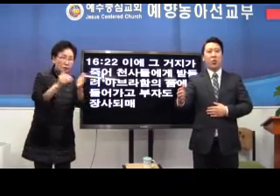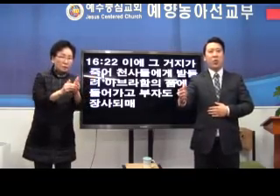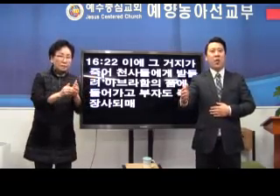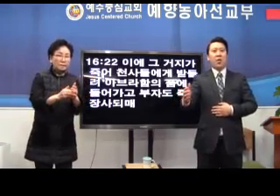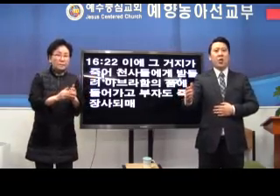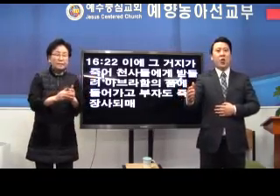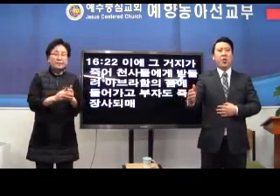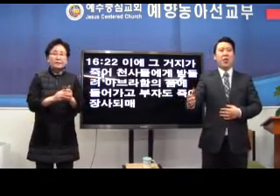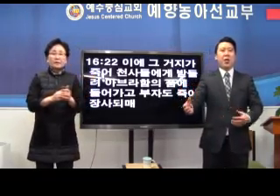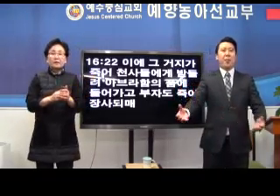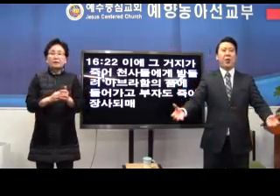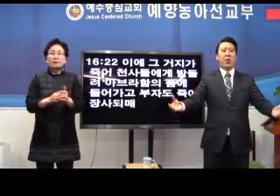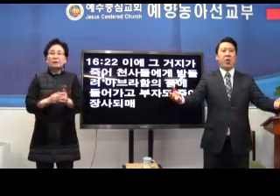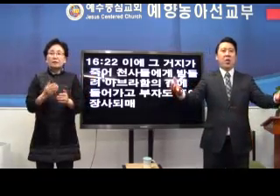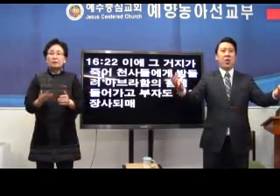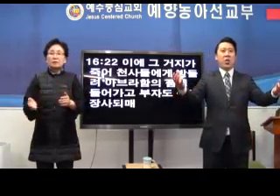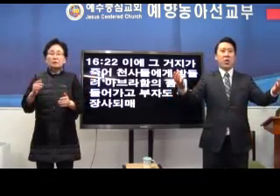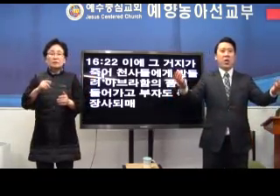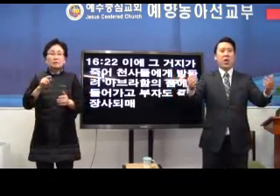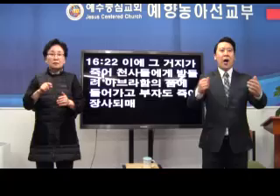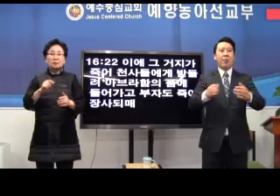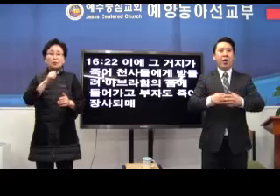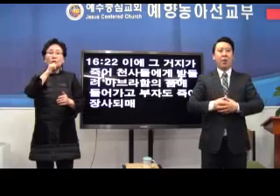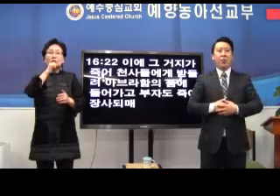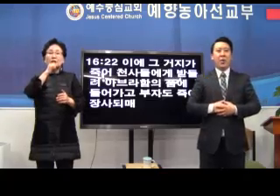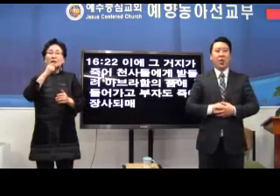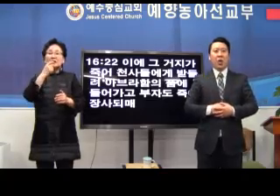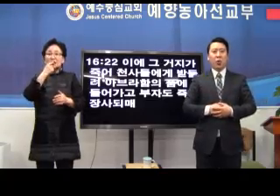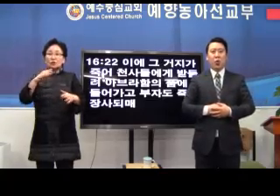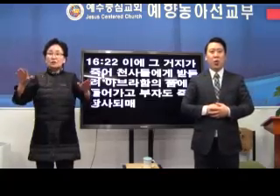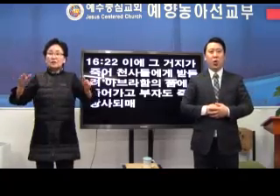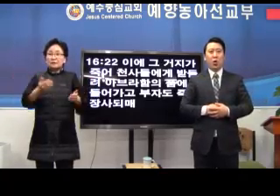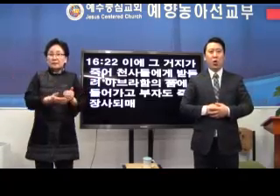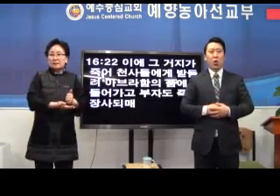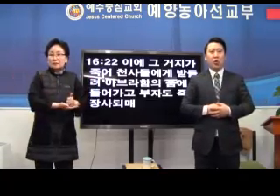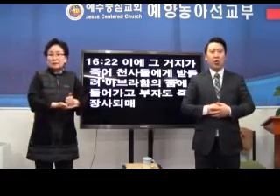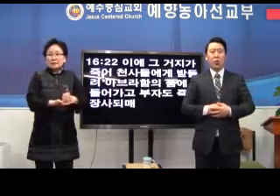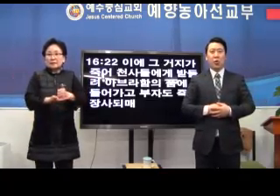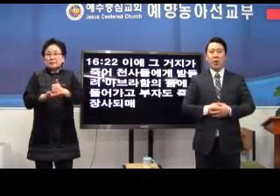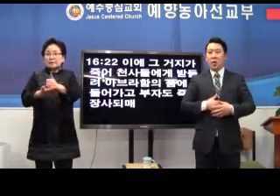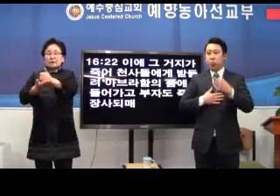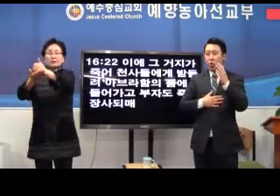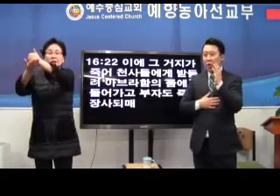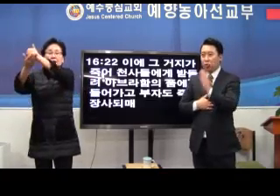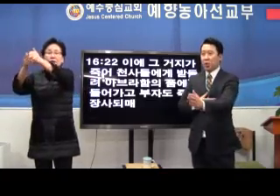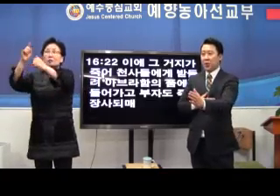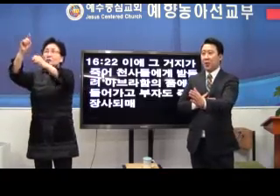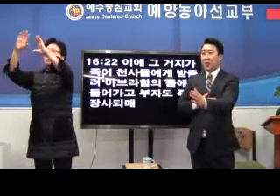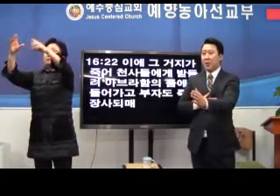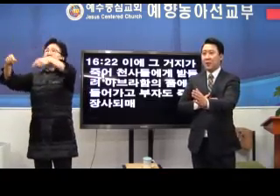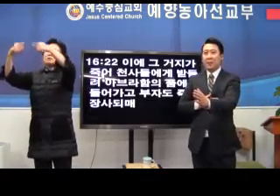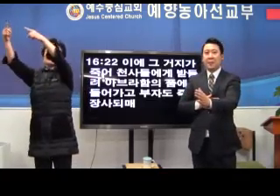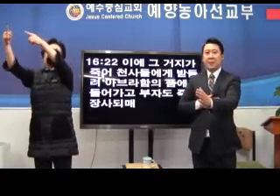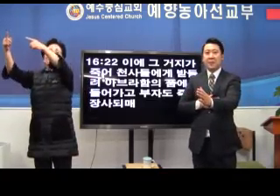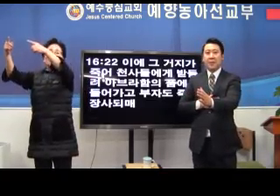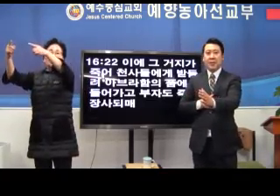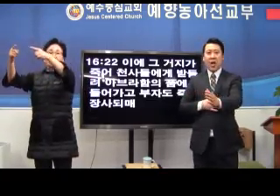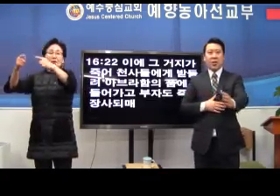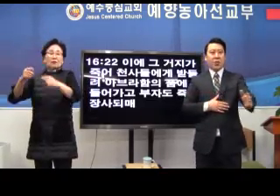놀라운 천사들에게 받들려 아브라함의 품에 들어가고 이 부자도 죽었어요.